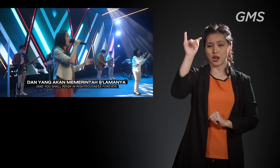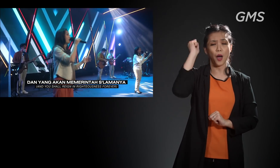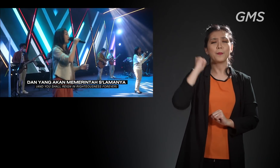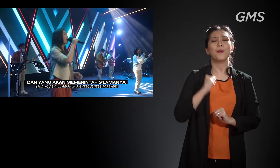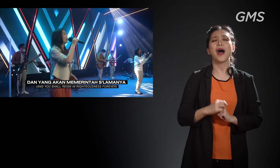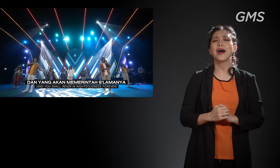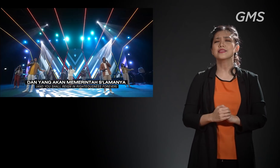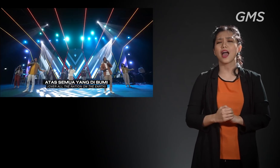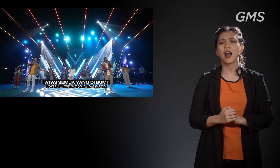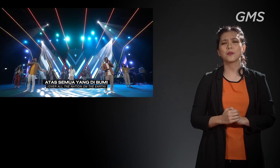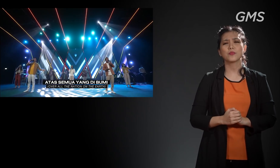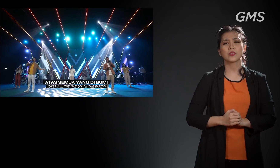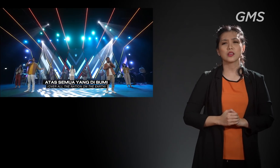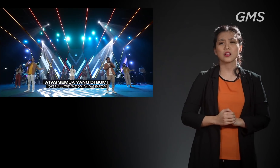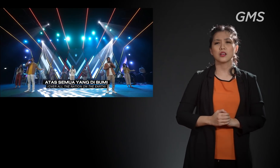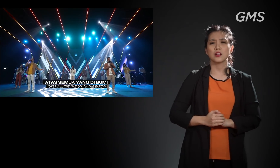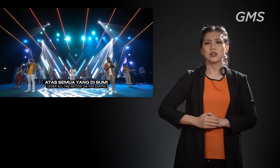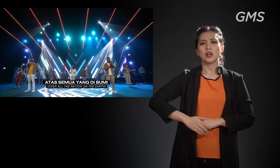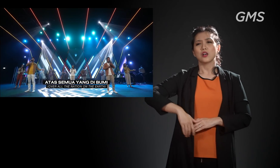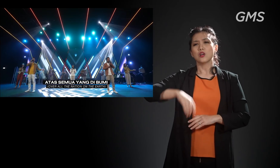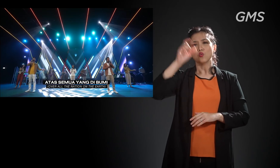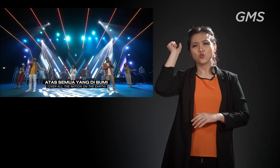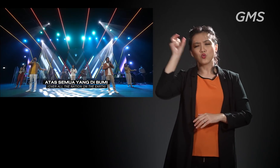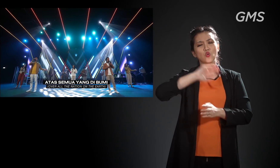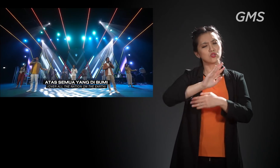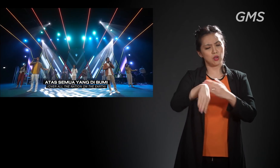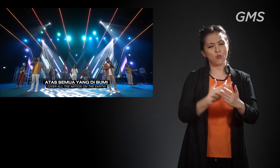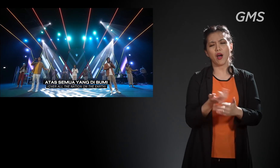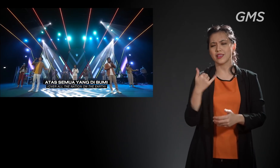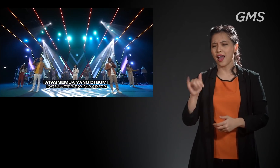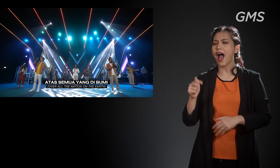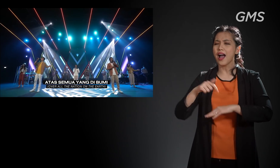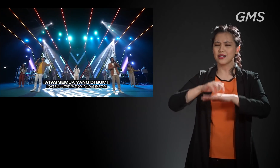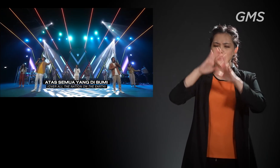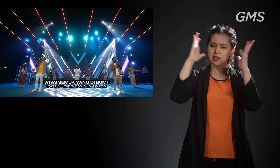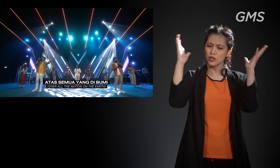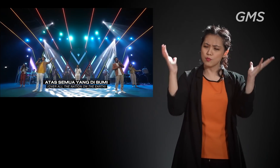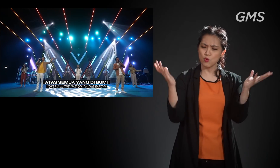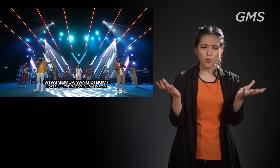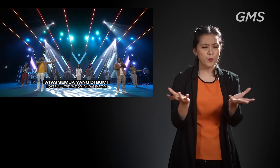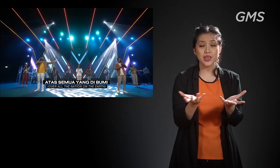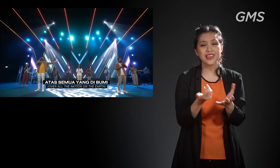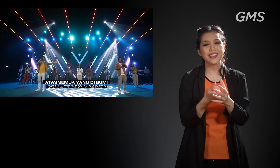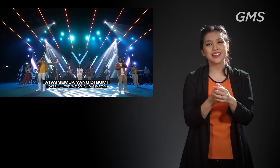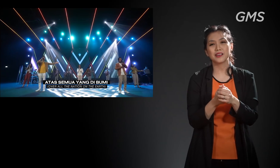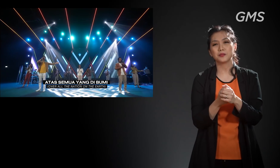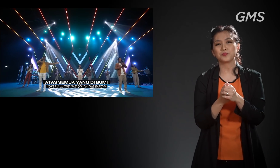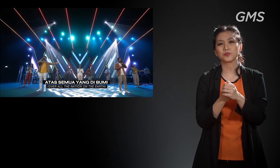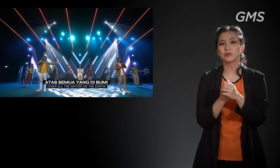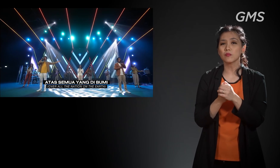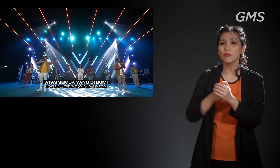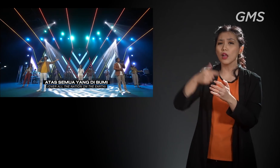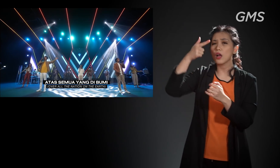memerintah selamanya atas semua yang di bumi. Sebab